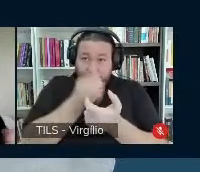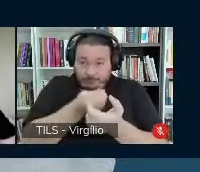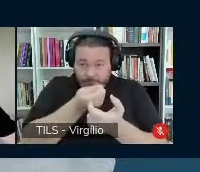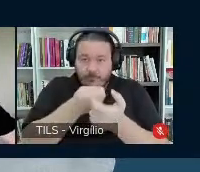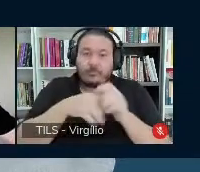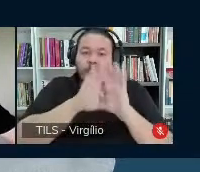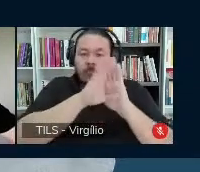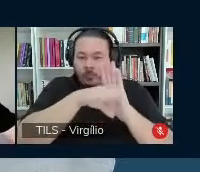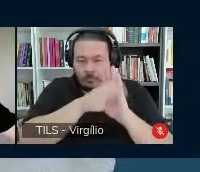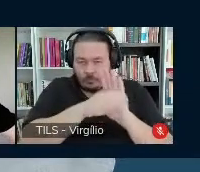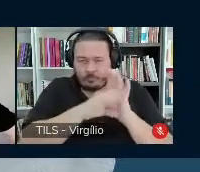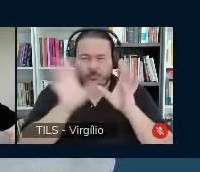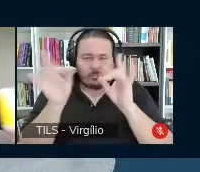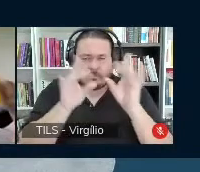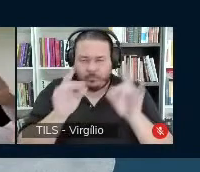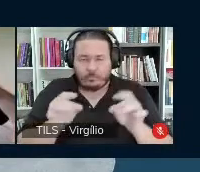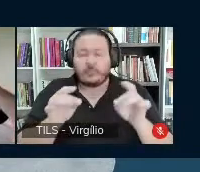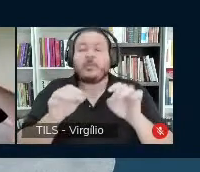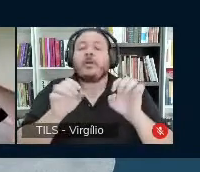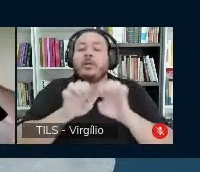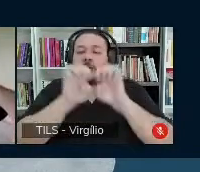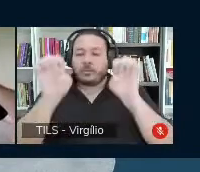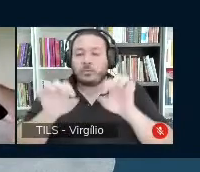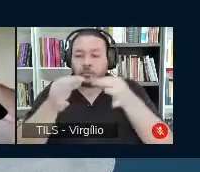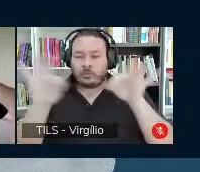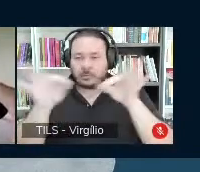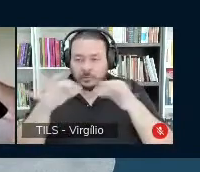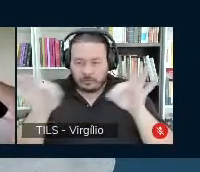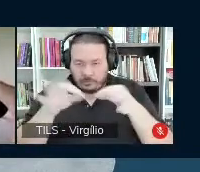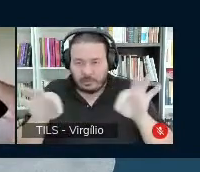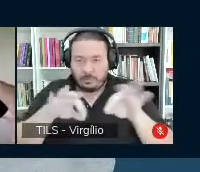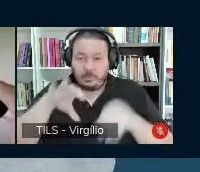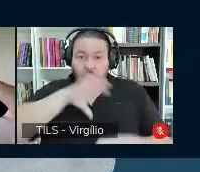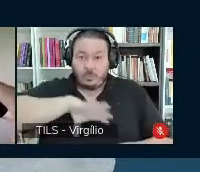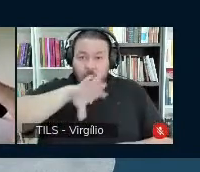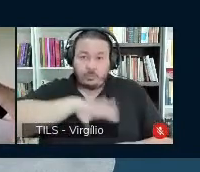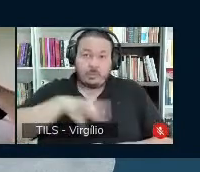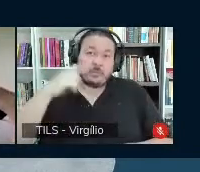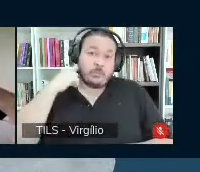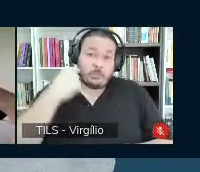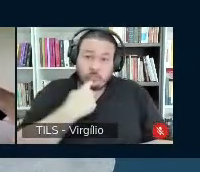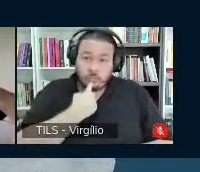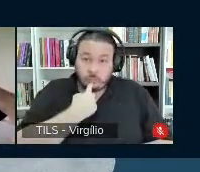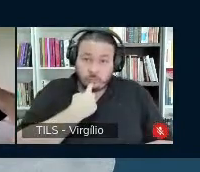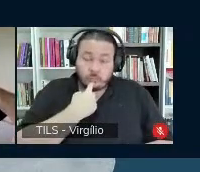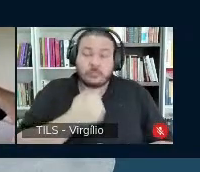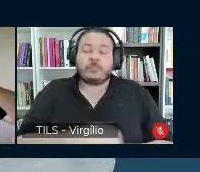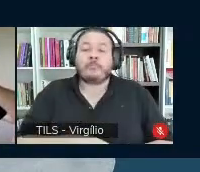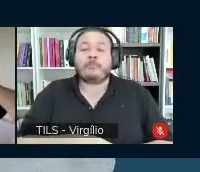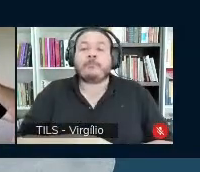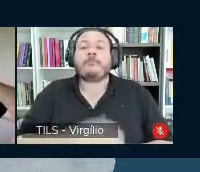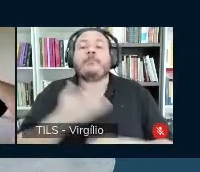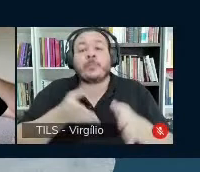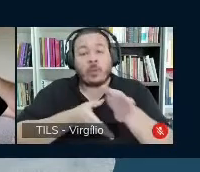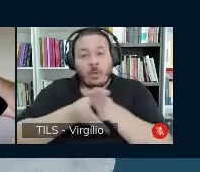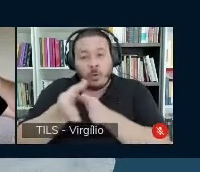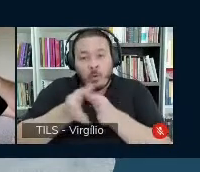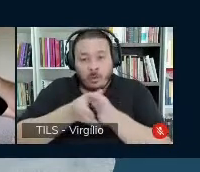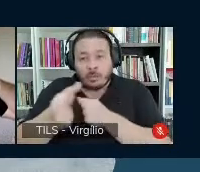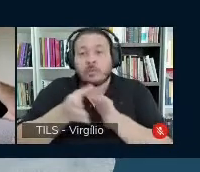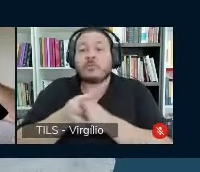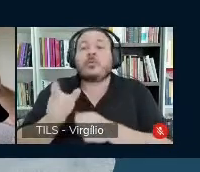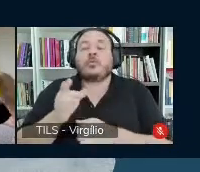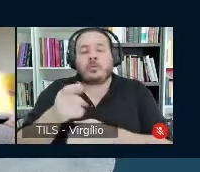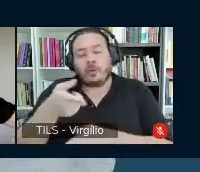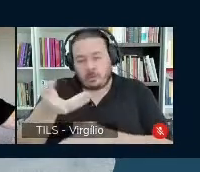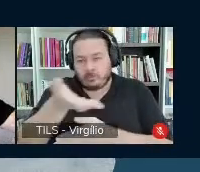estruturas sintáticas em português para surdos. A orientadora está dita aí, professora doutora